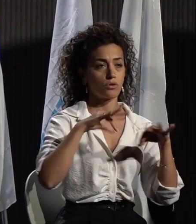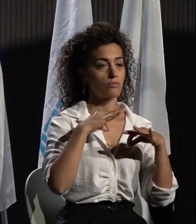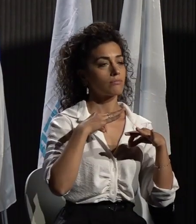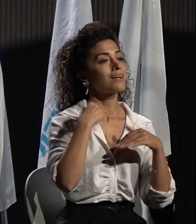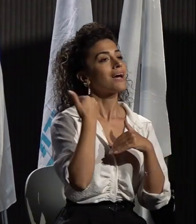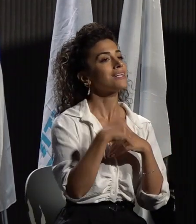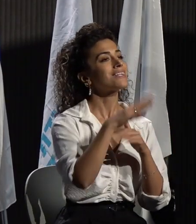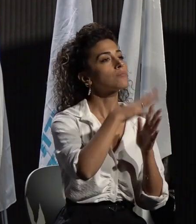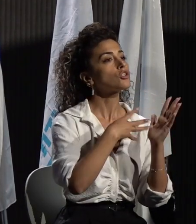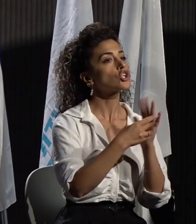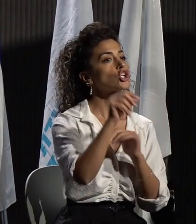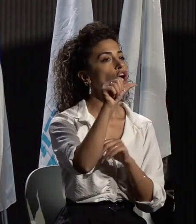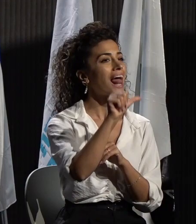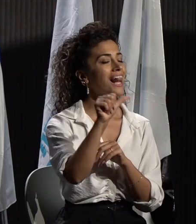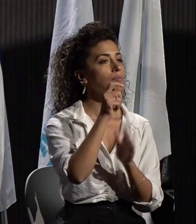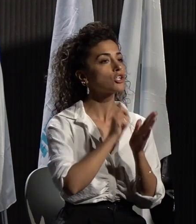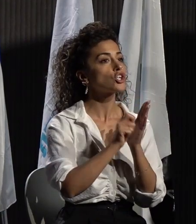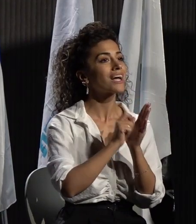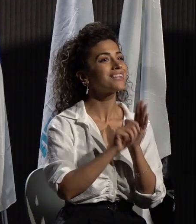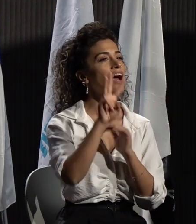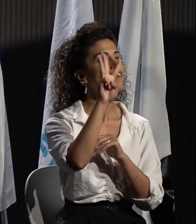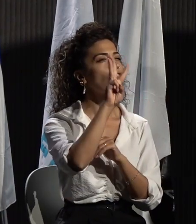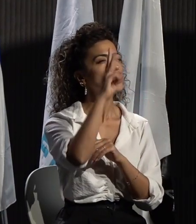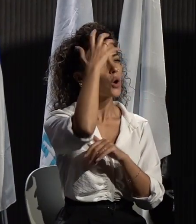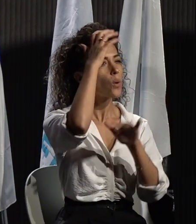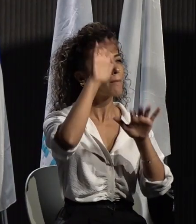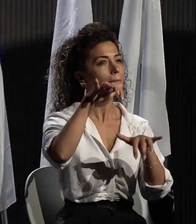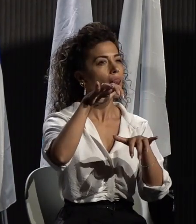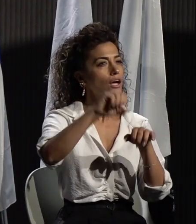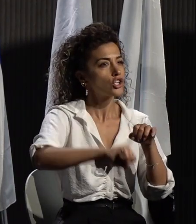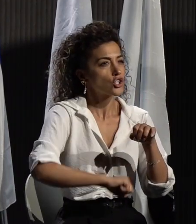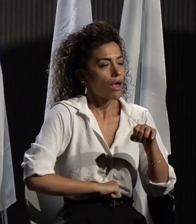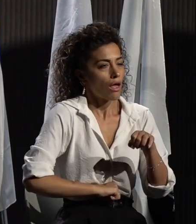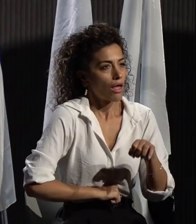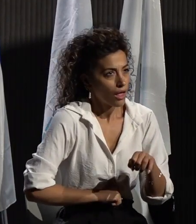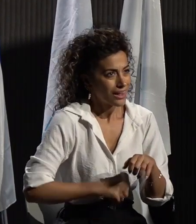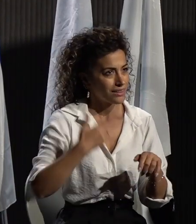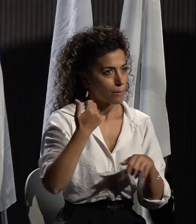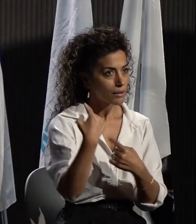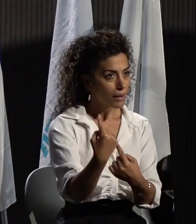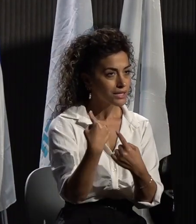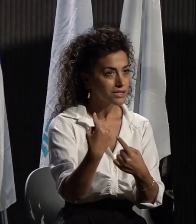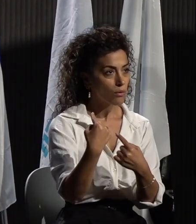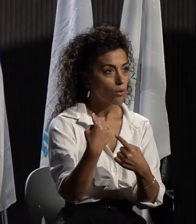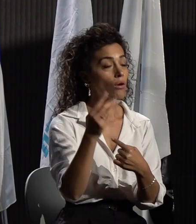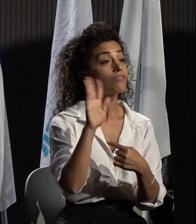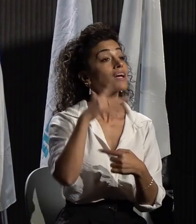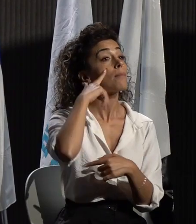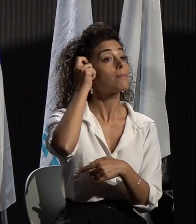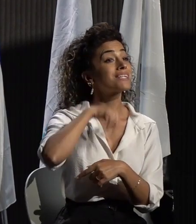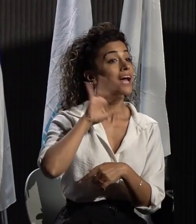של אלתרמן על שאול המלך שנפל על חרבו בגלבוע, ובעיקר במסקנתו.